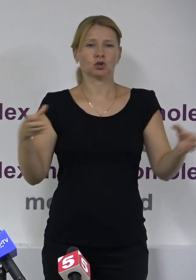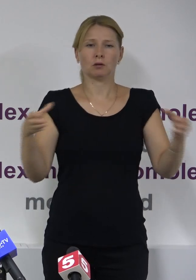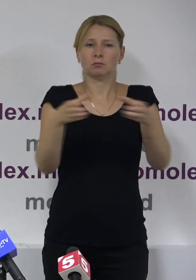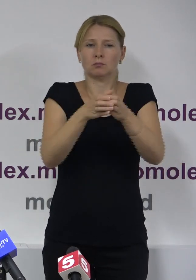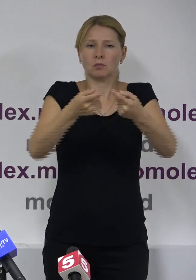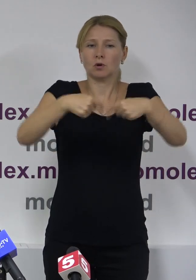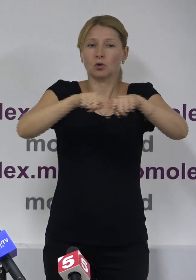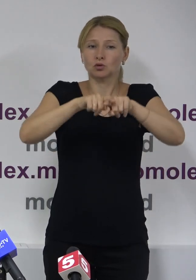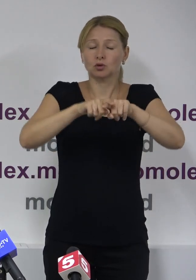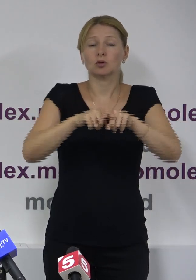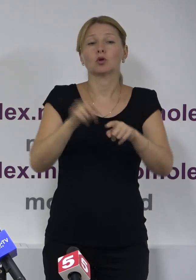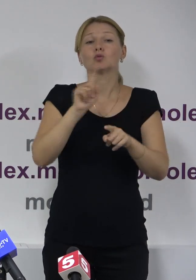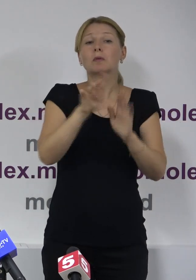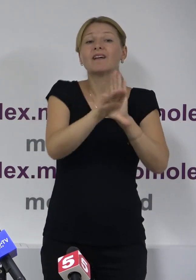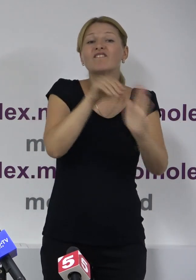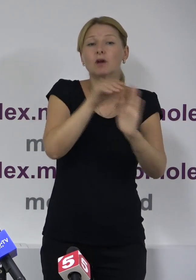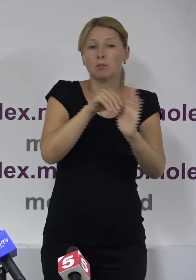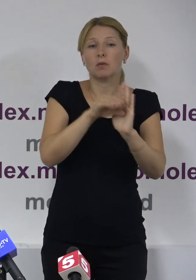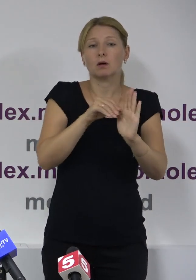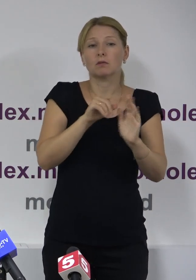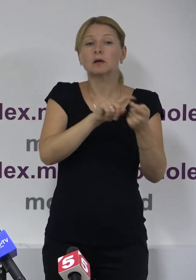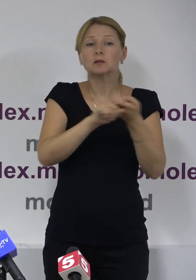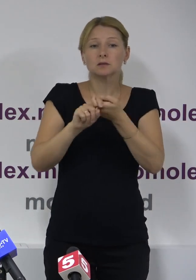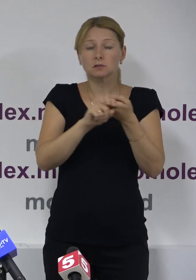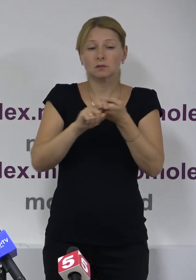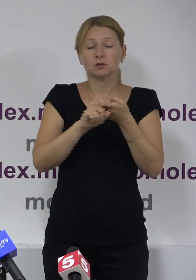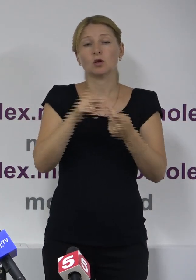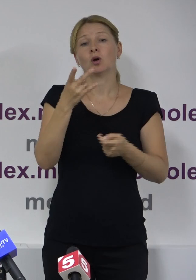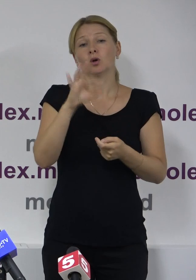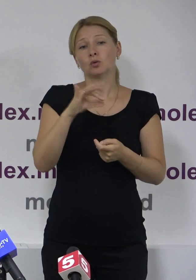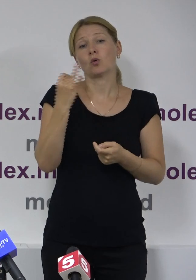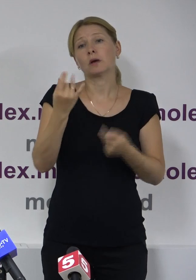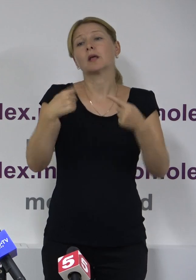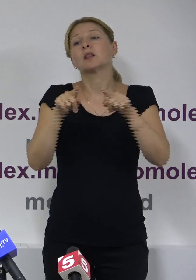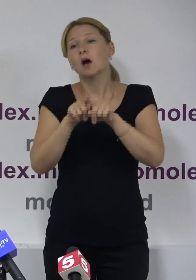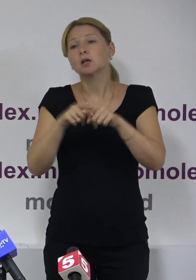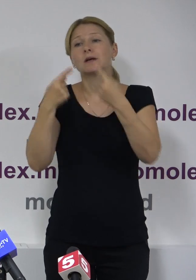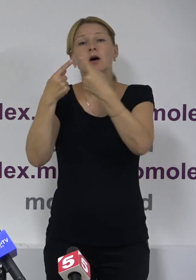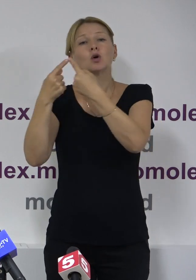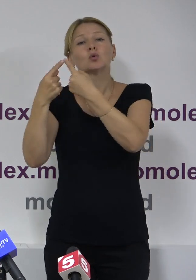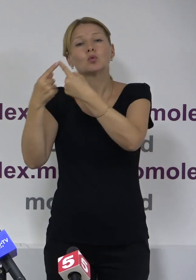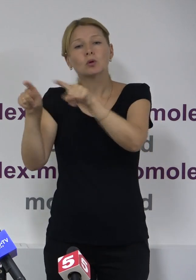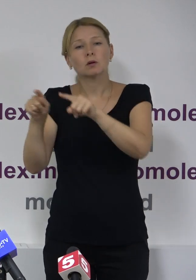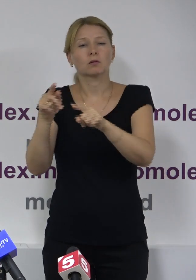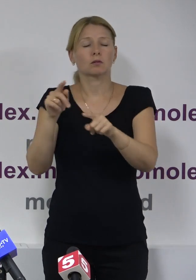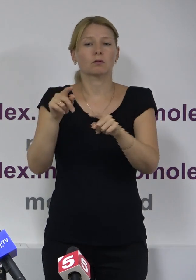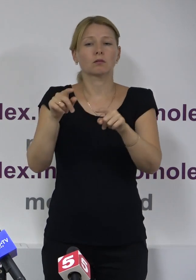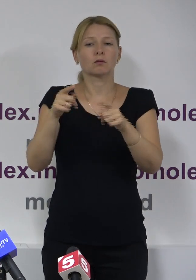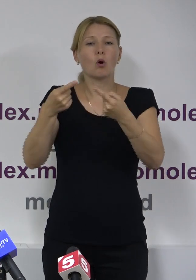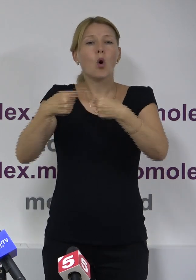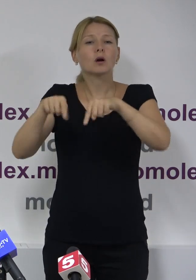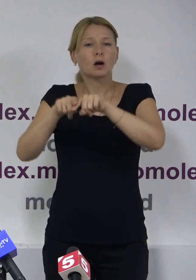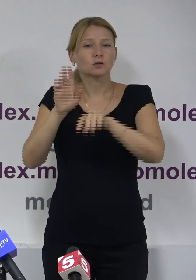alegerilor, dar în continuare vor fi create și celelalte organe electorale, cum ar fi Consiliile Electorale